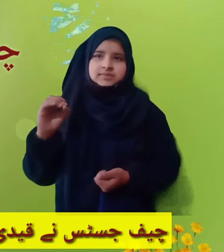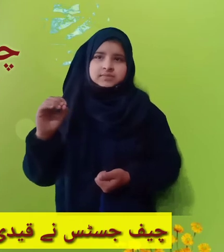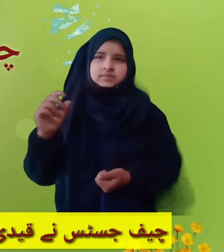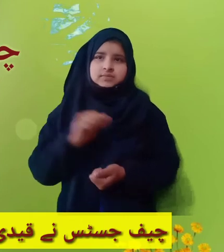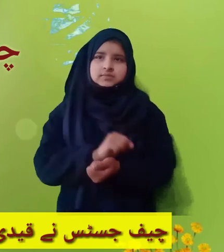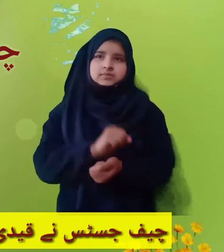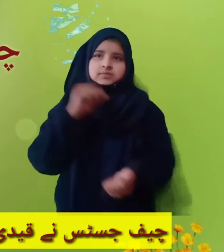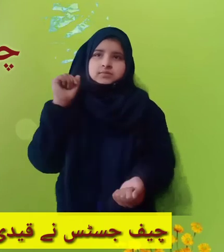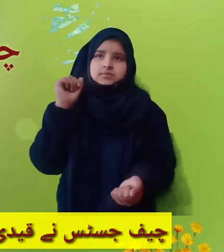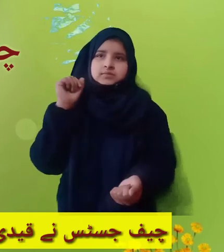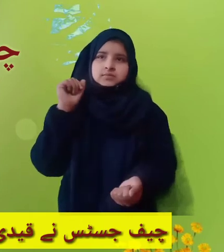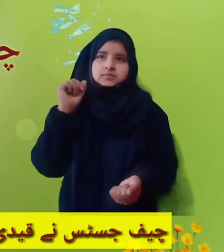रिहा कर दिया।